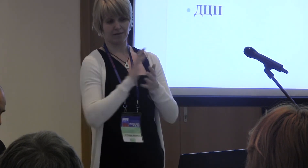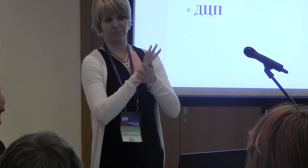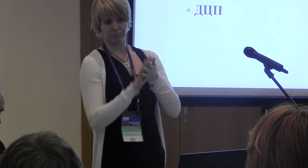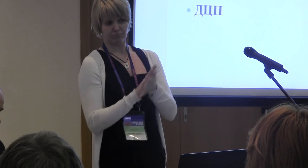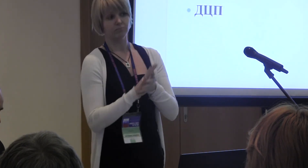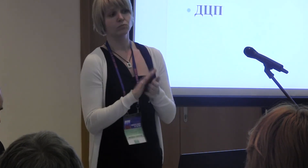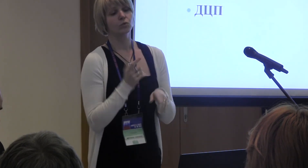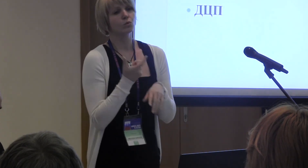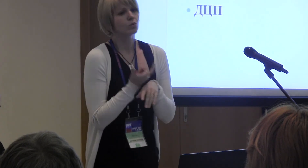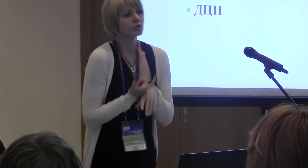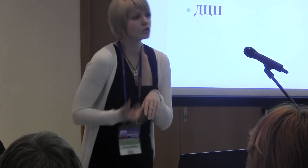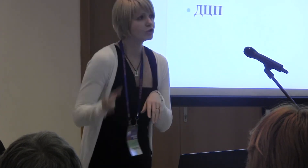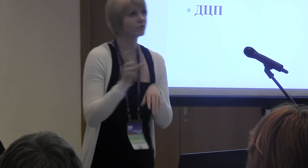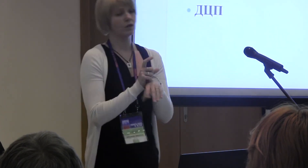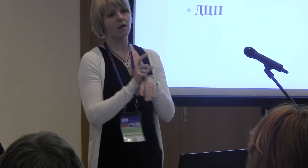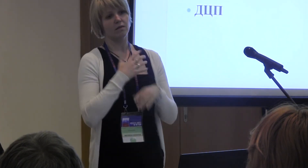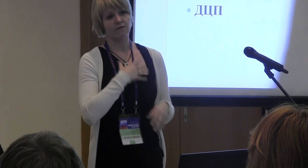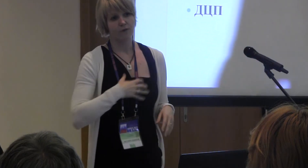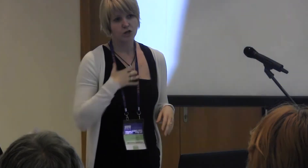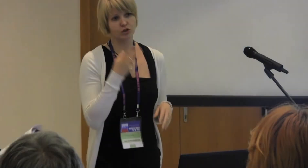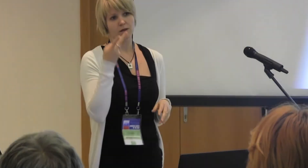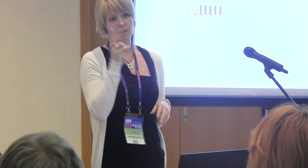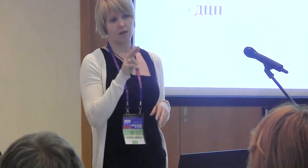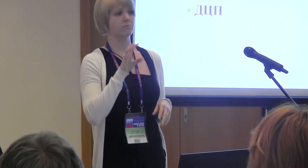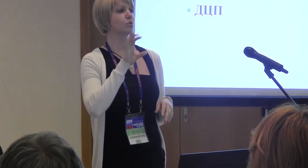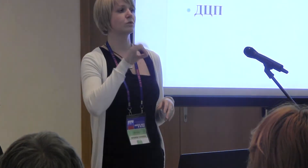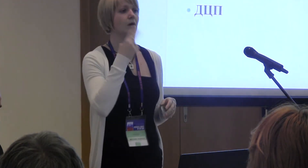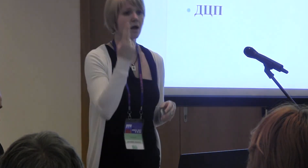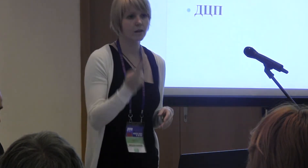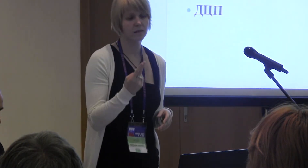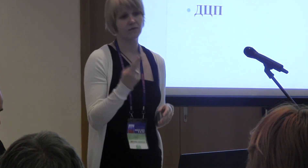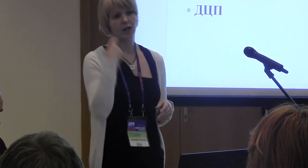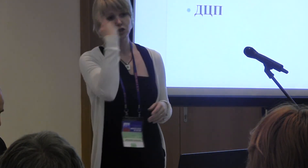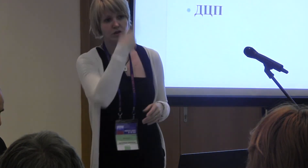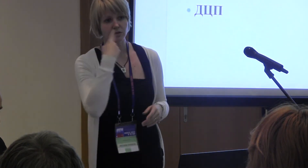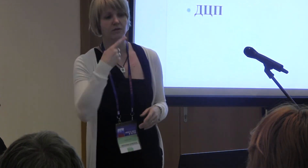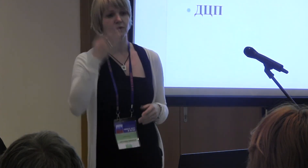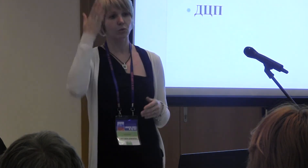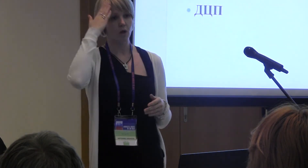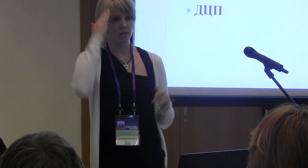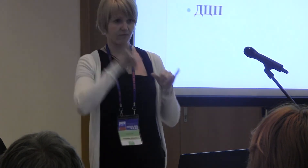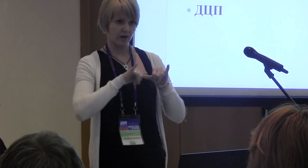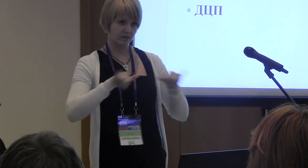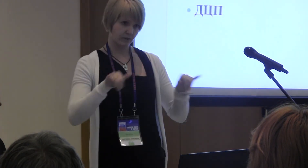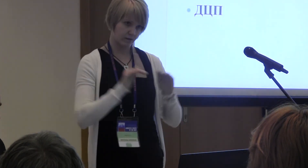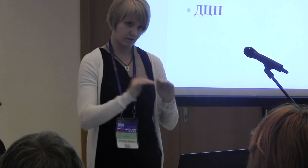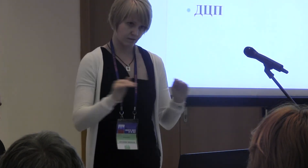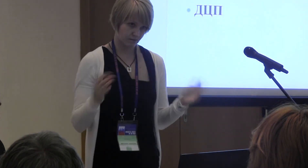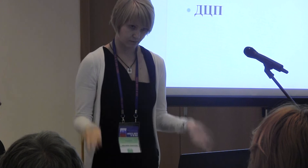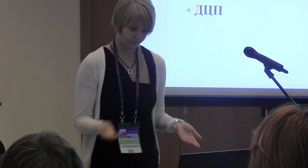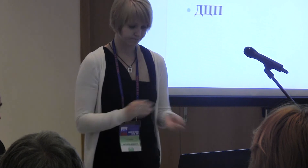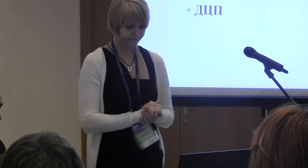Я надеюсь, что обучение с использованием жестового языка, я уверена, что это очень важно для